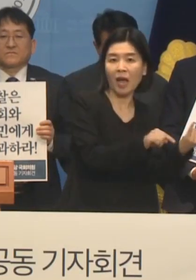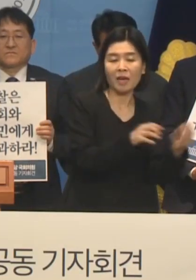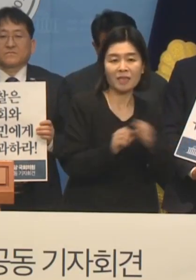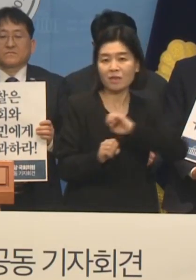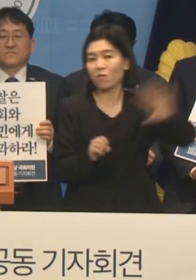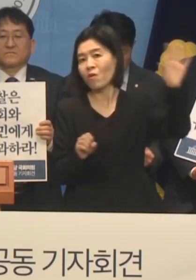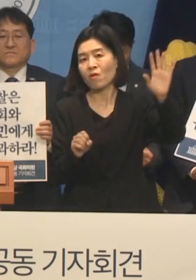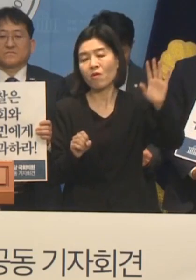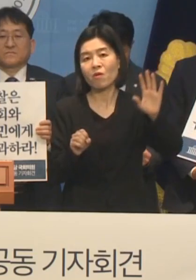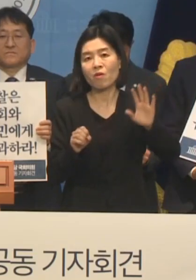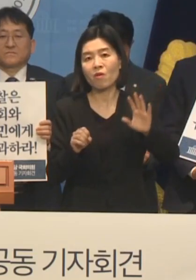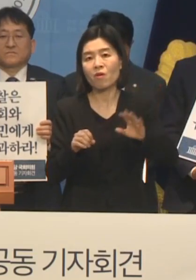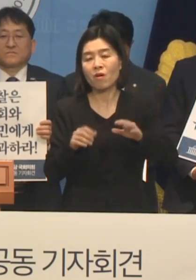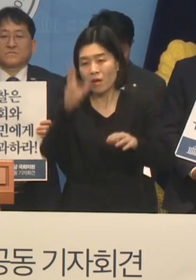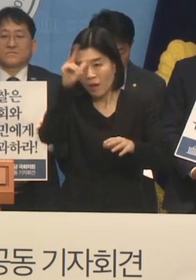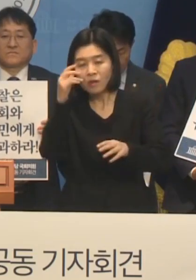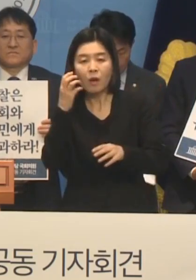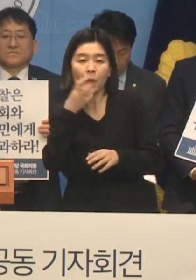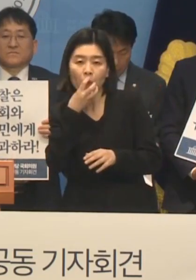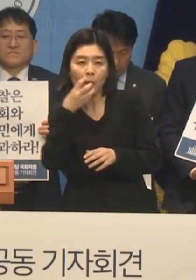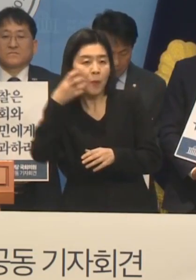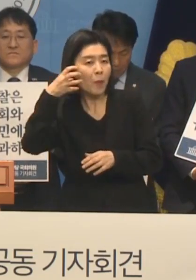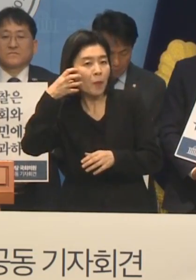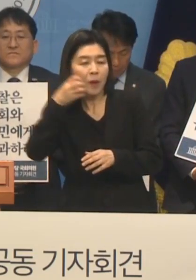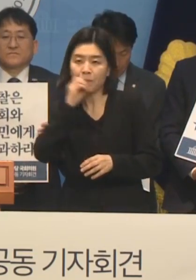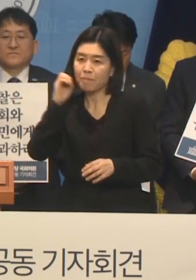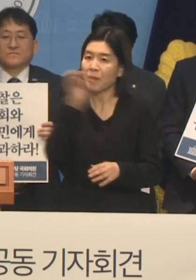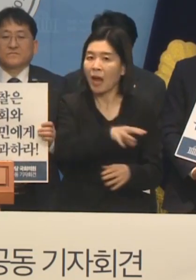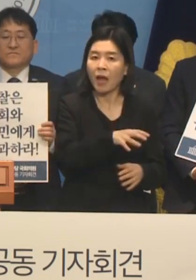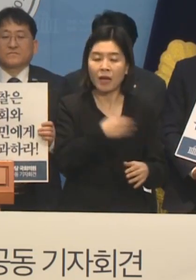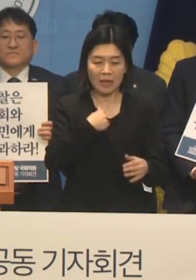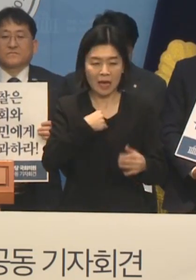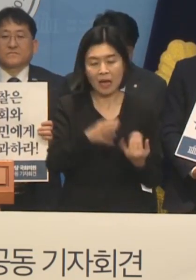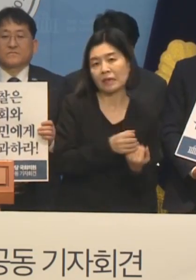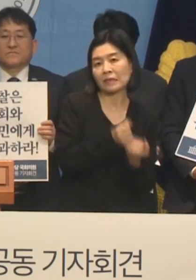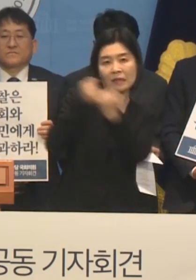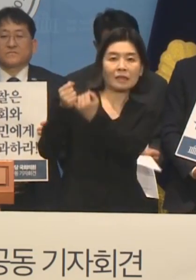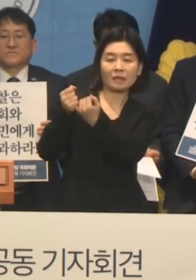던져버려 라고 무전으로 말하고 가장 먼저 끌어냈다고 합니다.